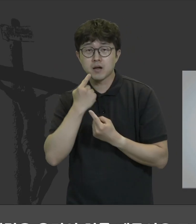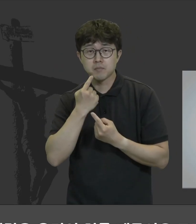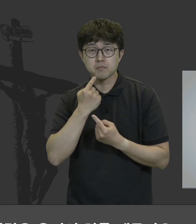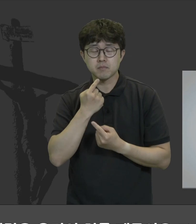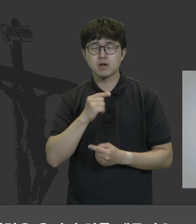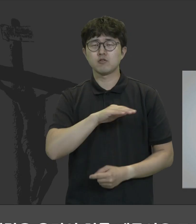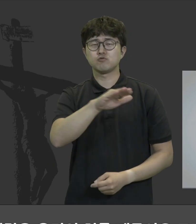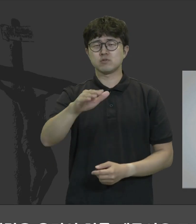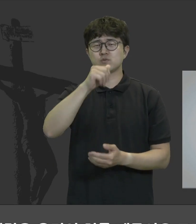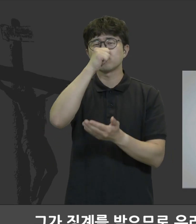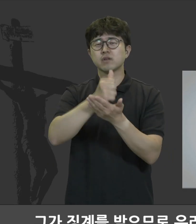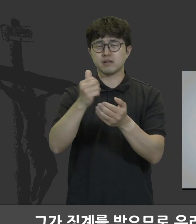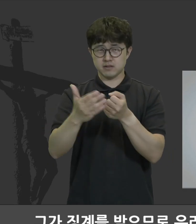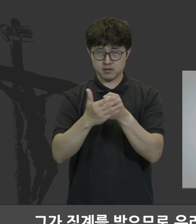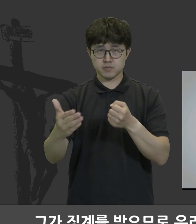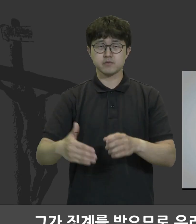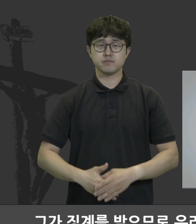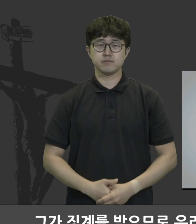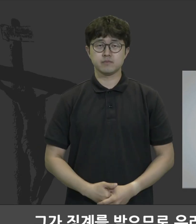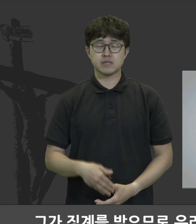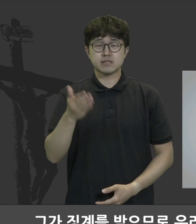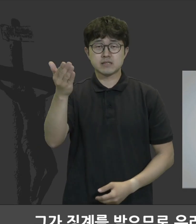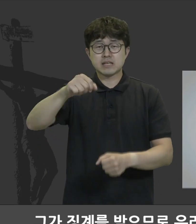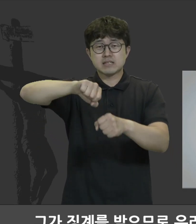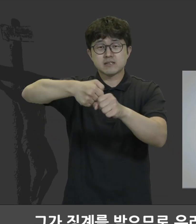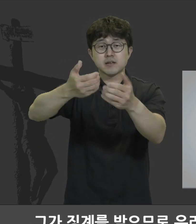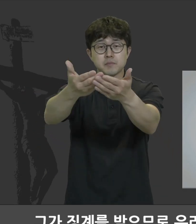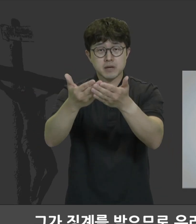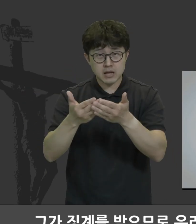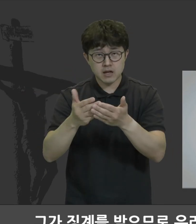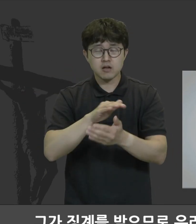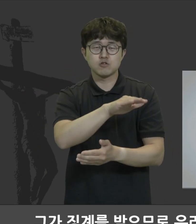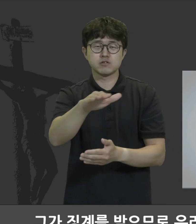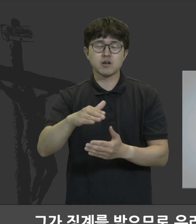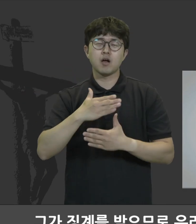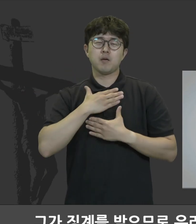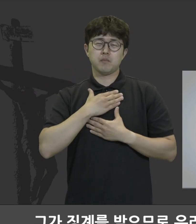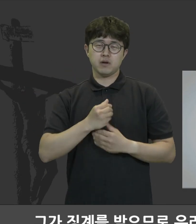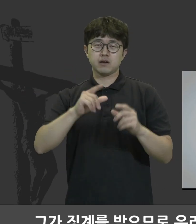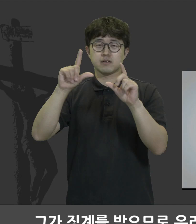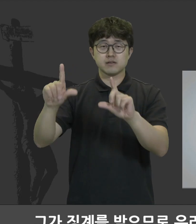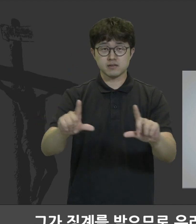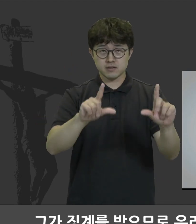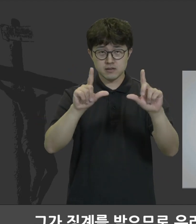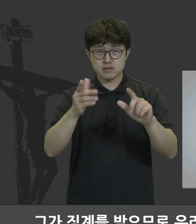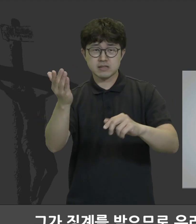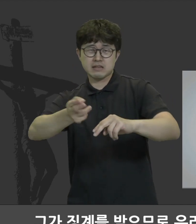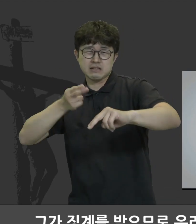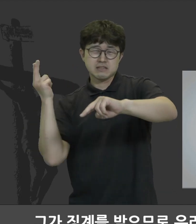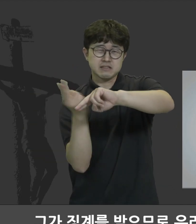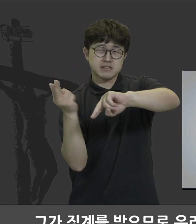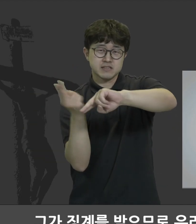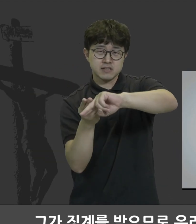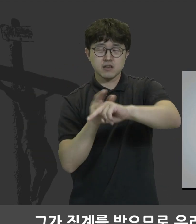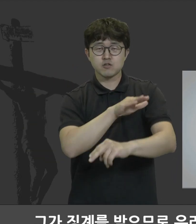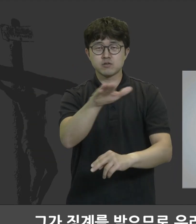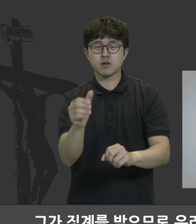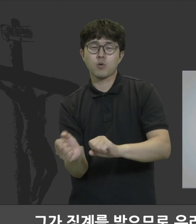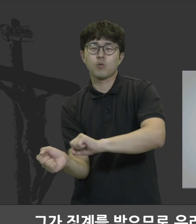때문이라. 그가 징계를 받음으로 우리는 평화를 누리고 그가 채찍에 맞음으로 우리는